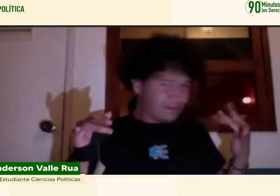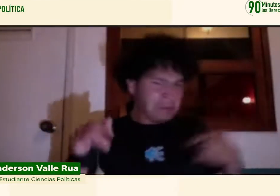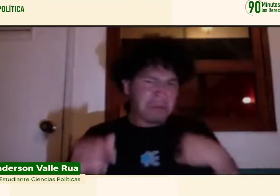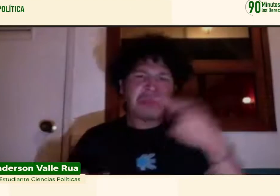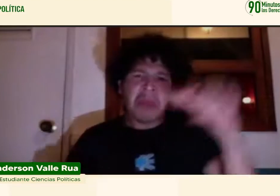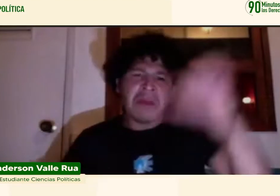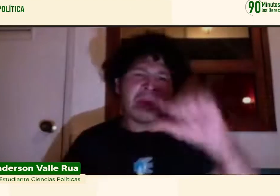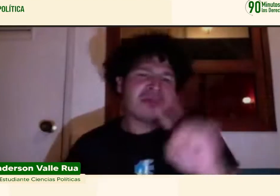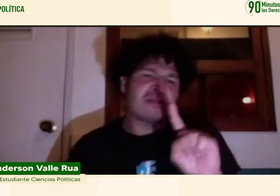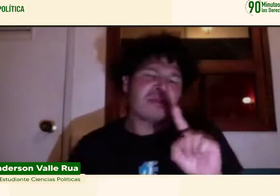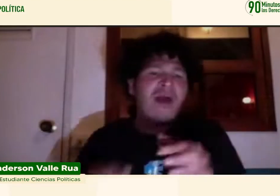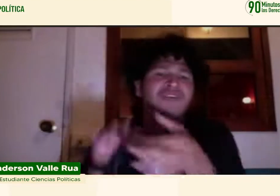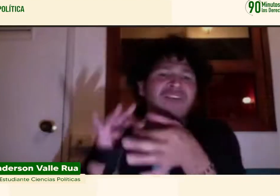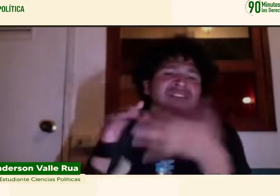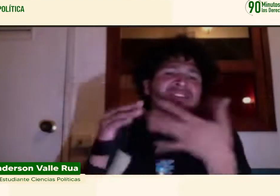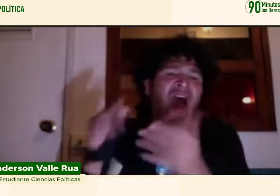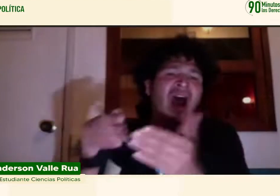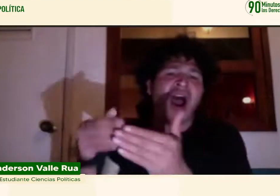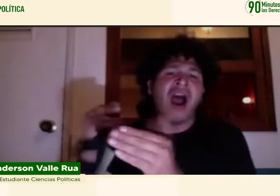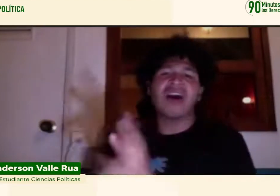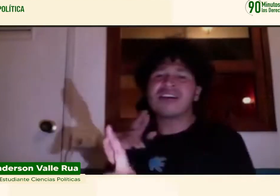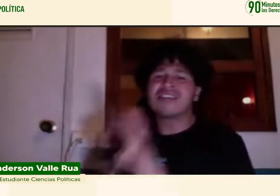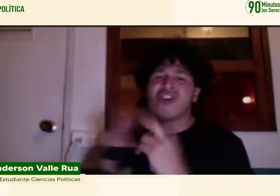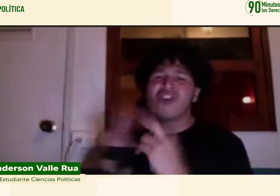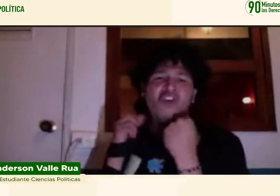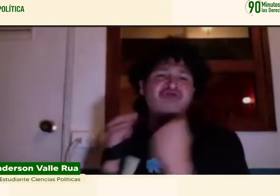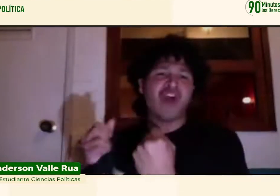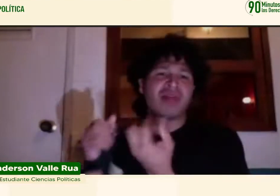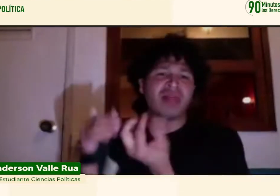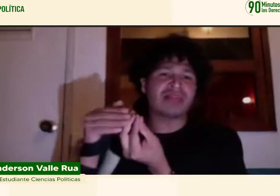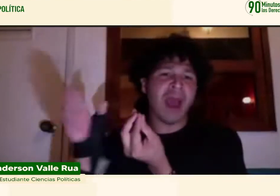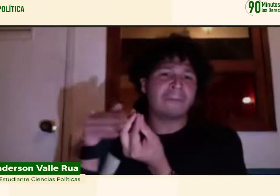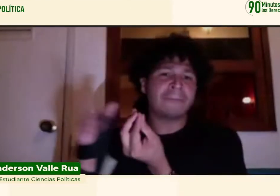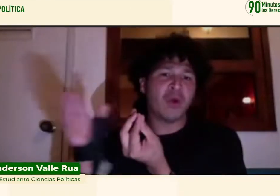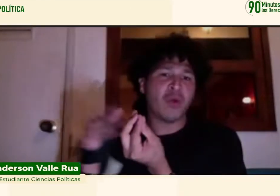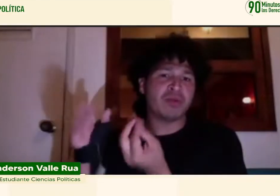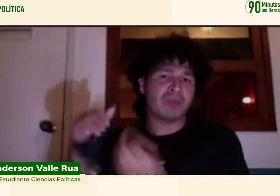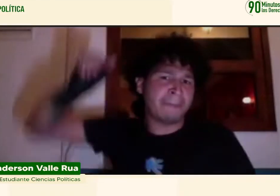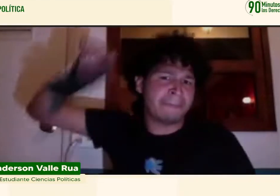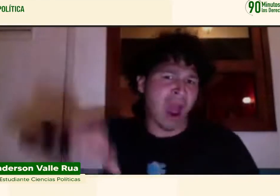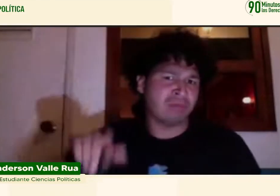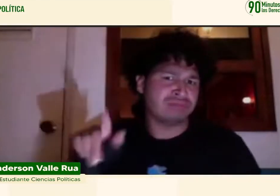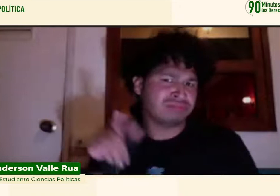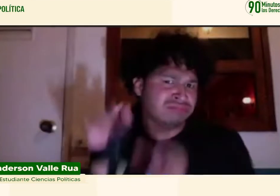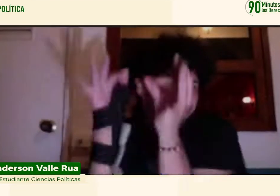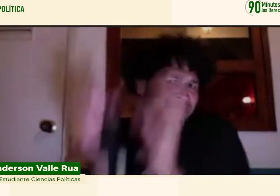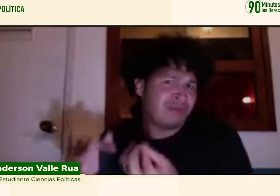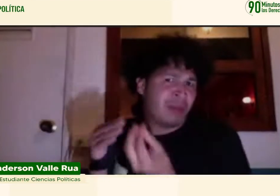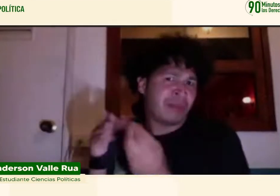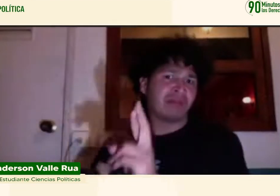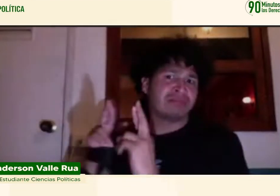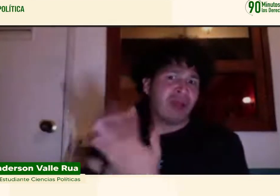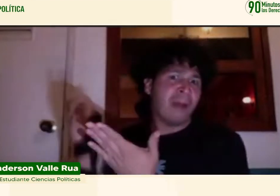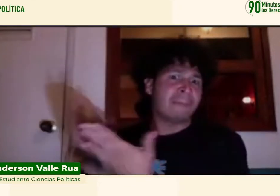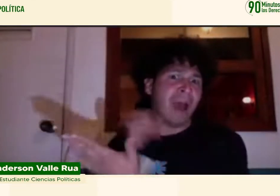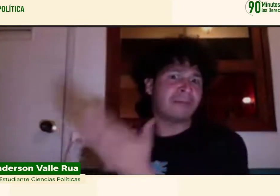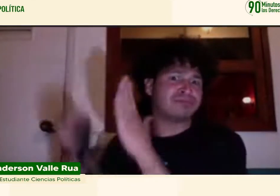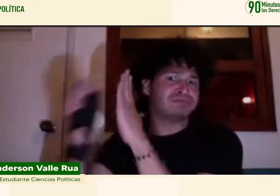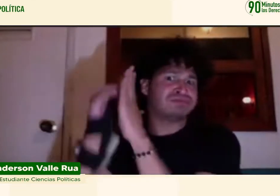muchas cosas y que dan reflexión tal vez de qué tan apropiado y si sea viable he visto que hay un